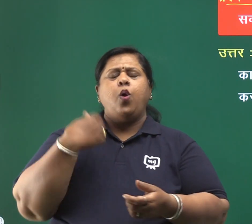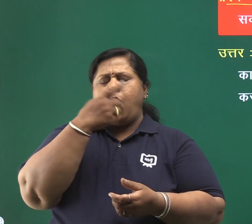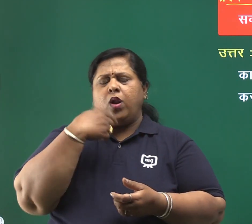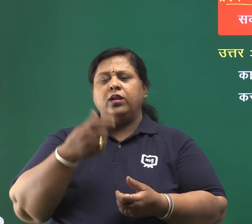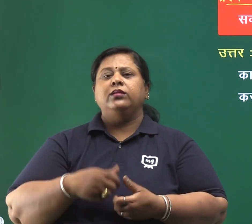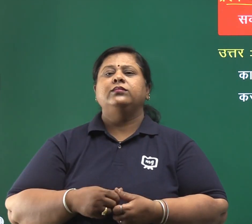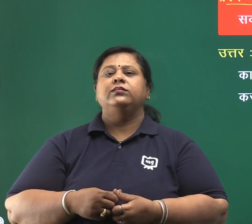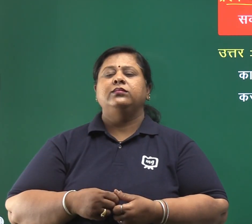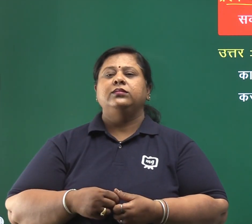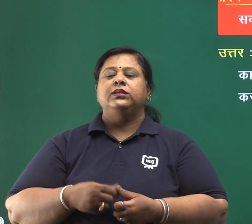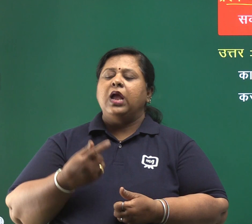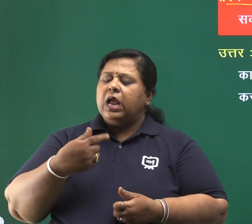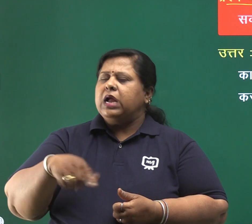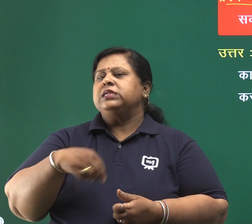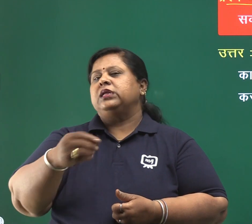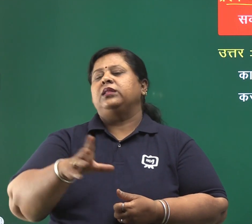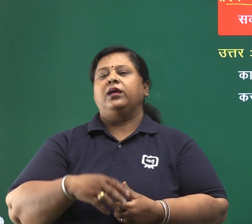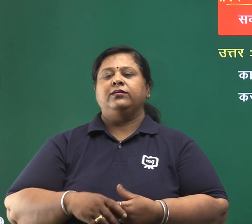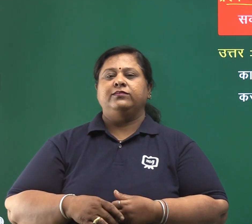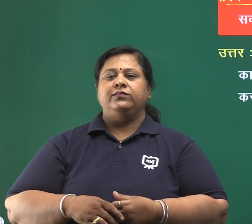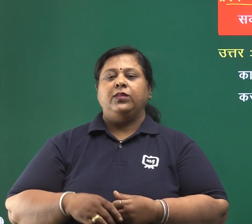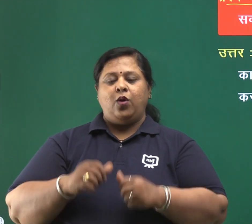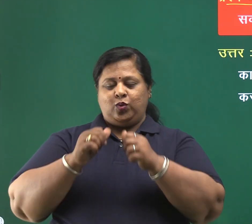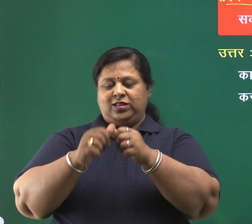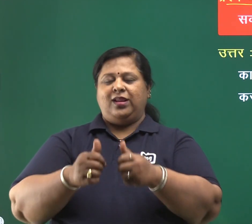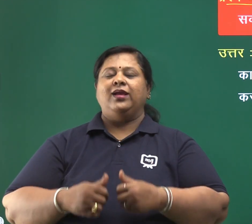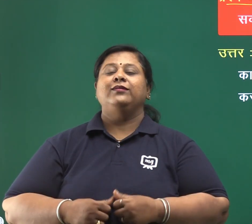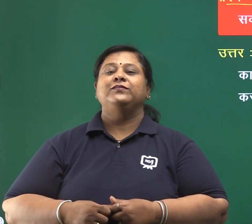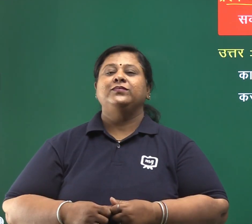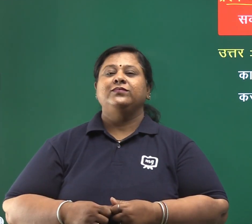कौन कर सकता है? उत्तर है